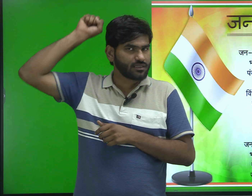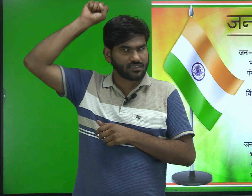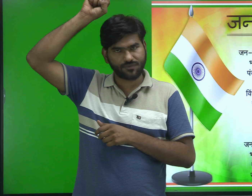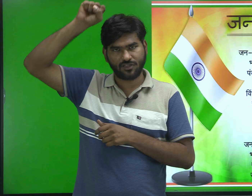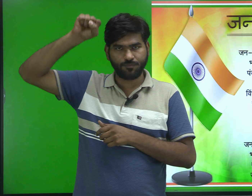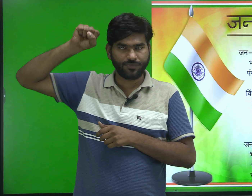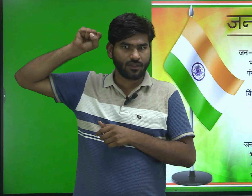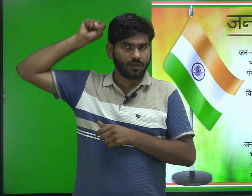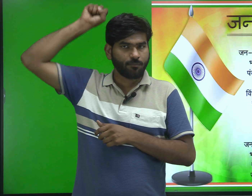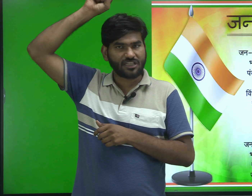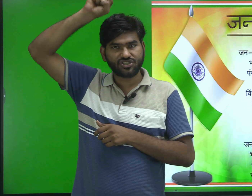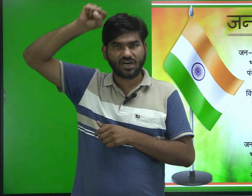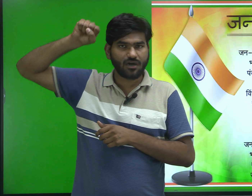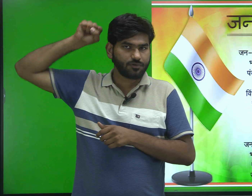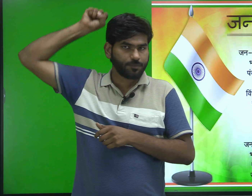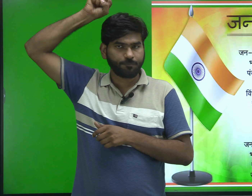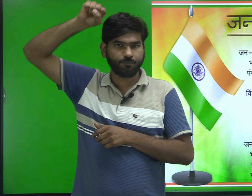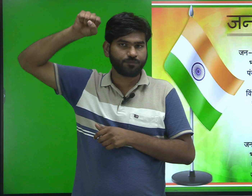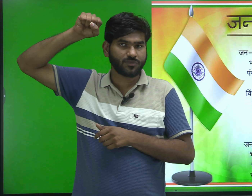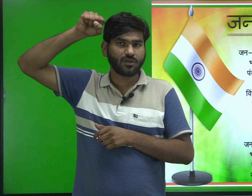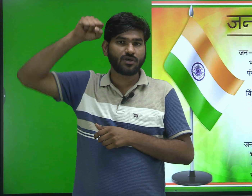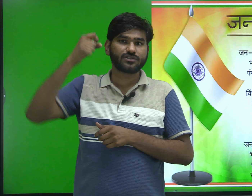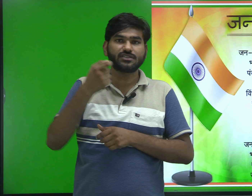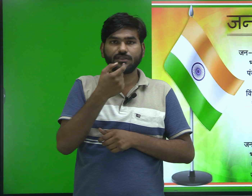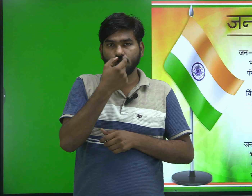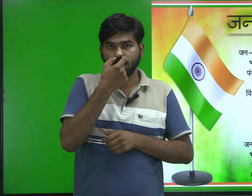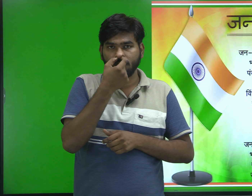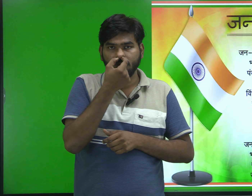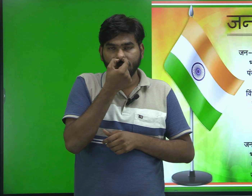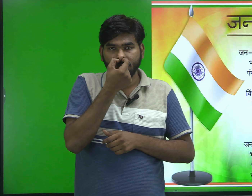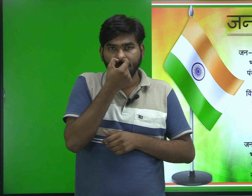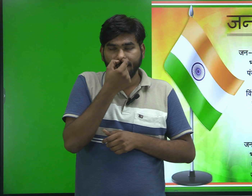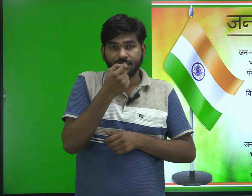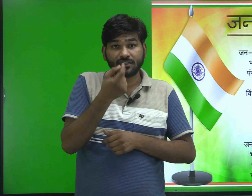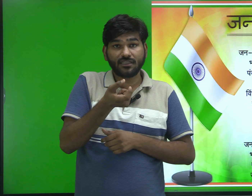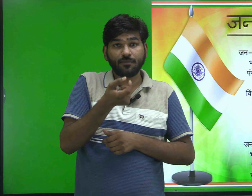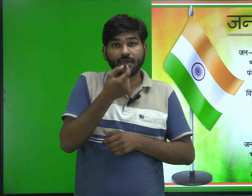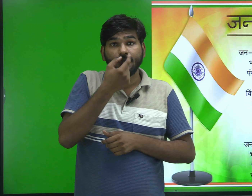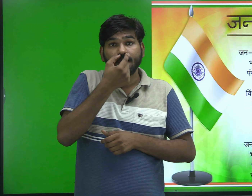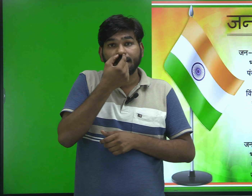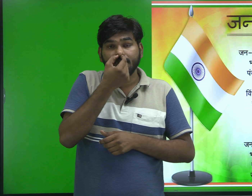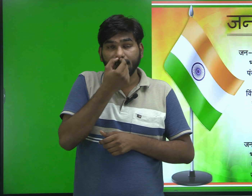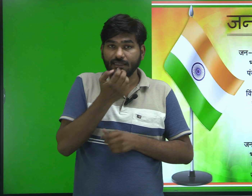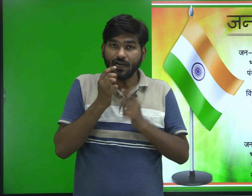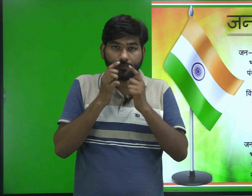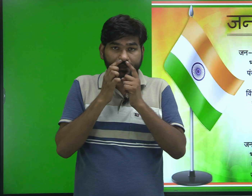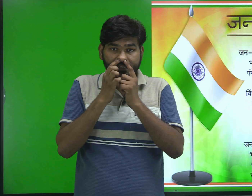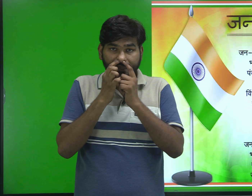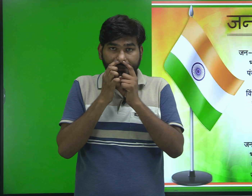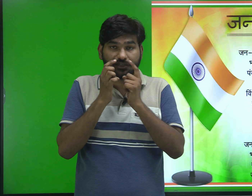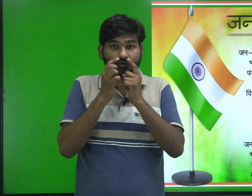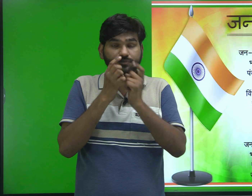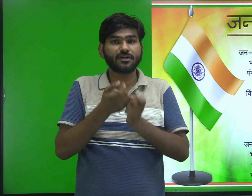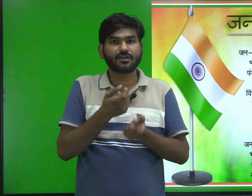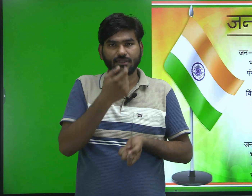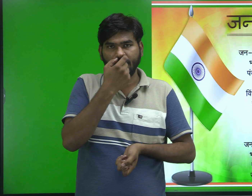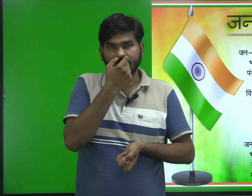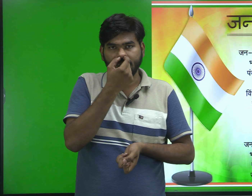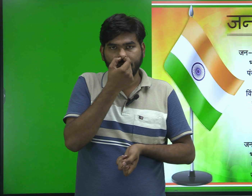वन। पंजाब, सिंधु, सिंध में नाक में इस तरीके से नोज पिन लगाते हैं।